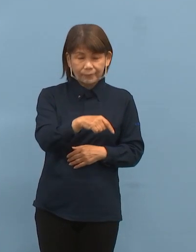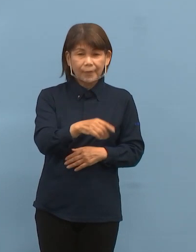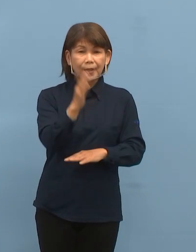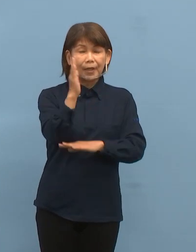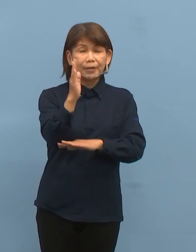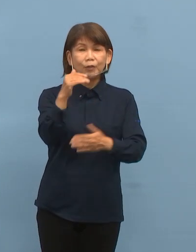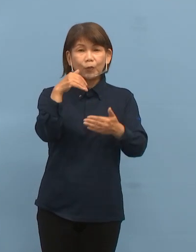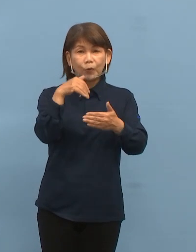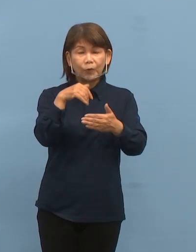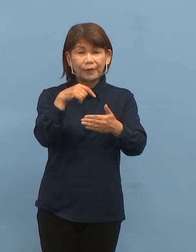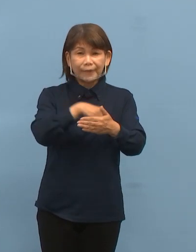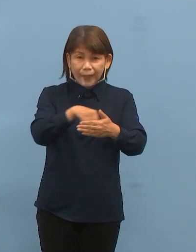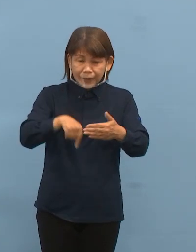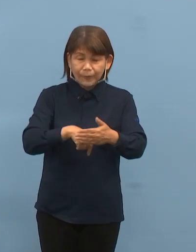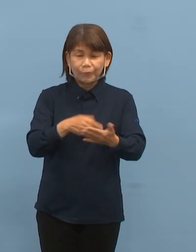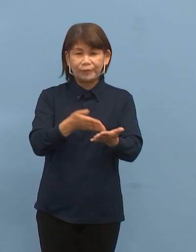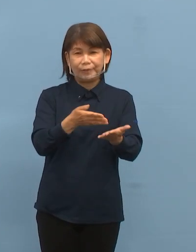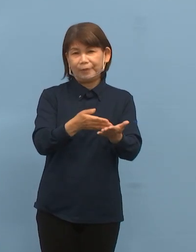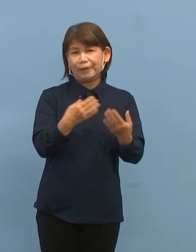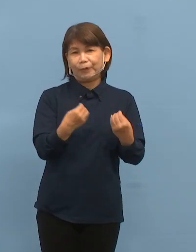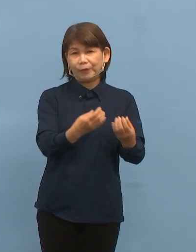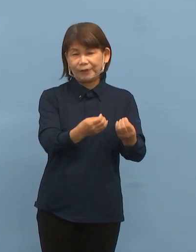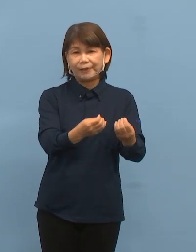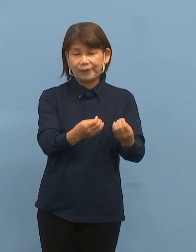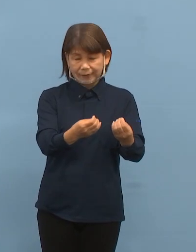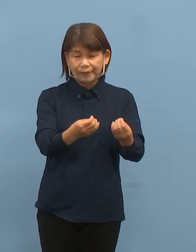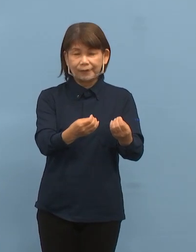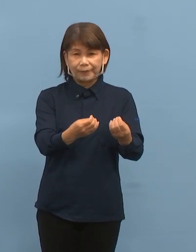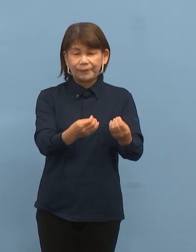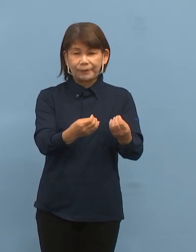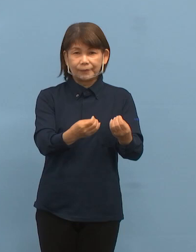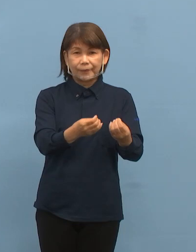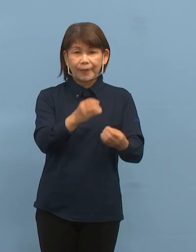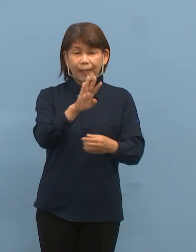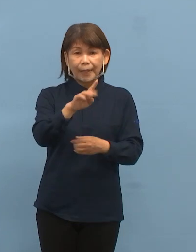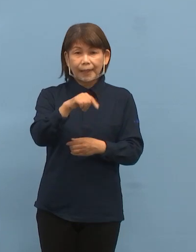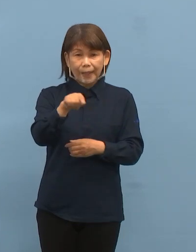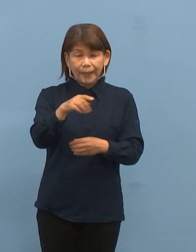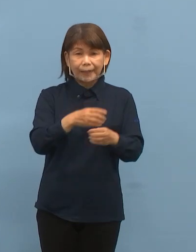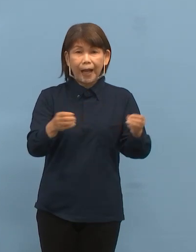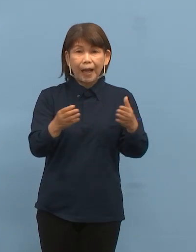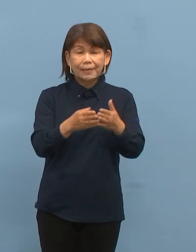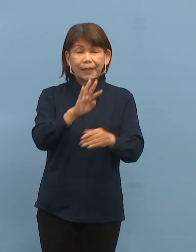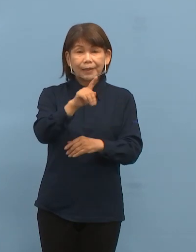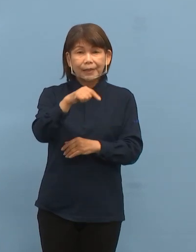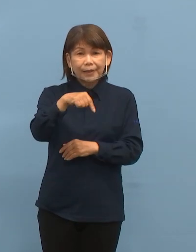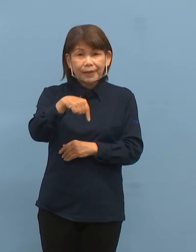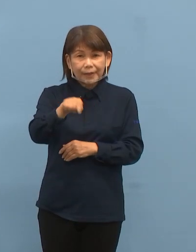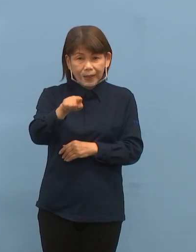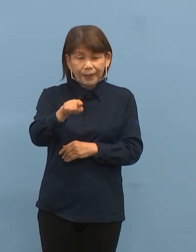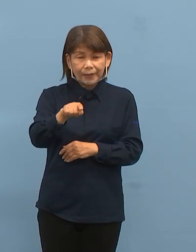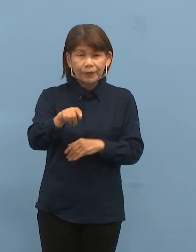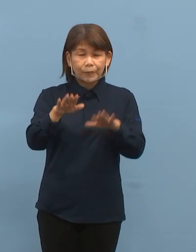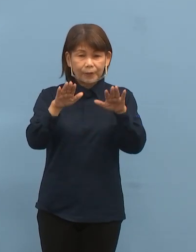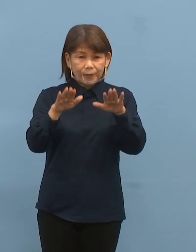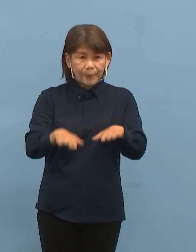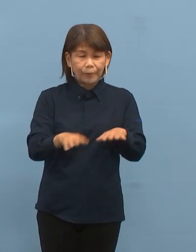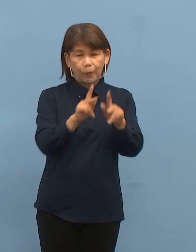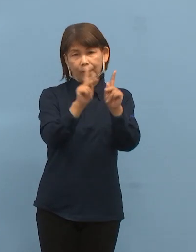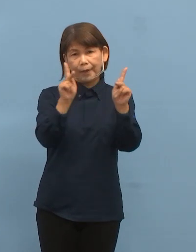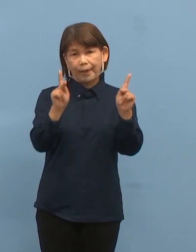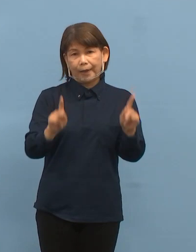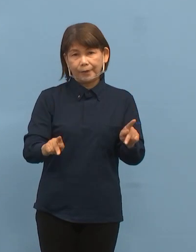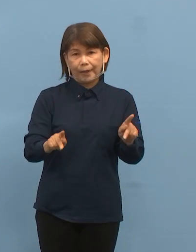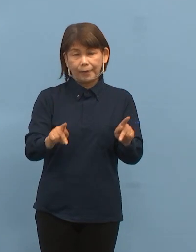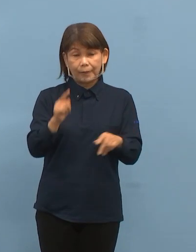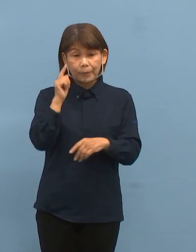の中でも触れさせていただきましたけれども、やはりその県、長崎県が抱える今の課題っていうところに目を向けます